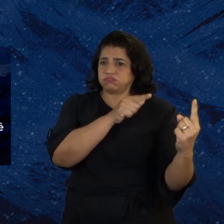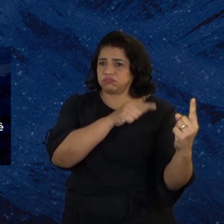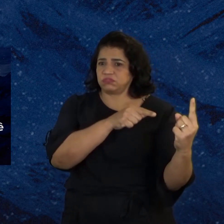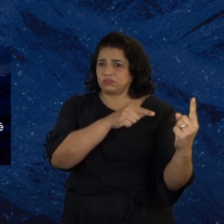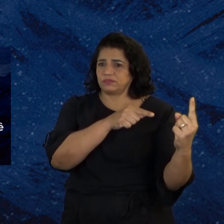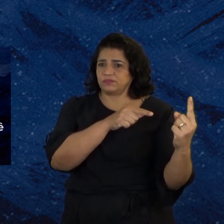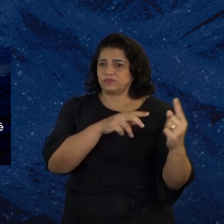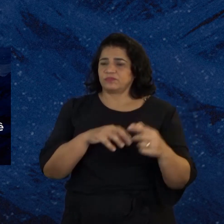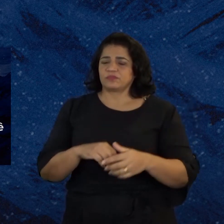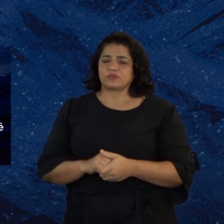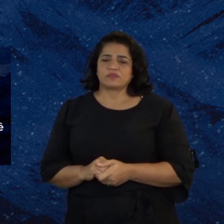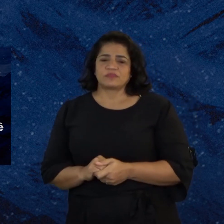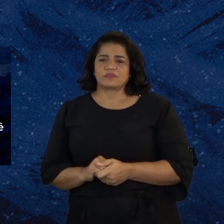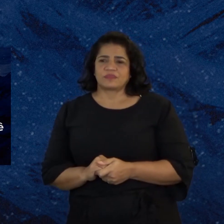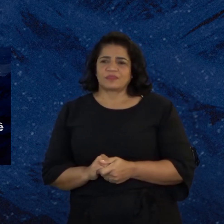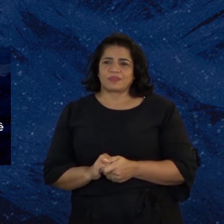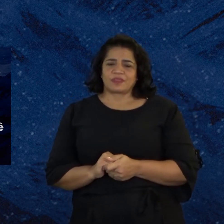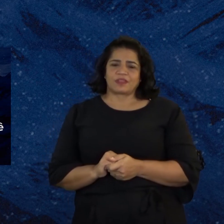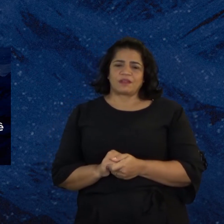estando em pé,